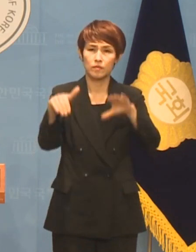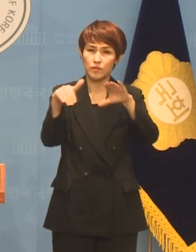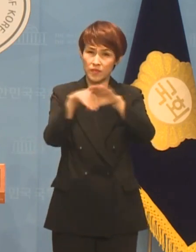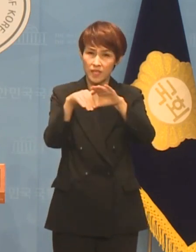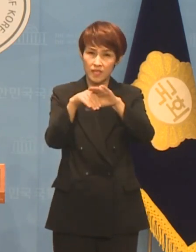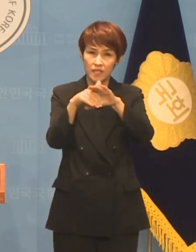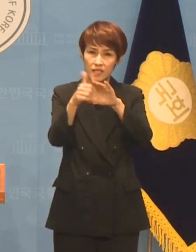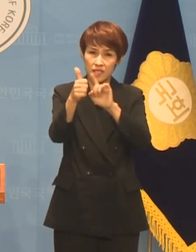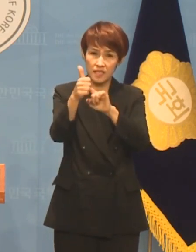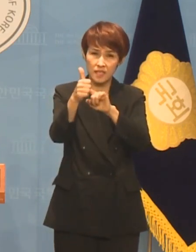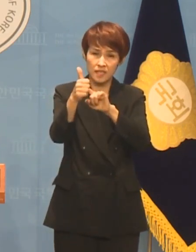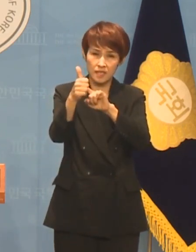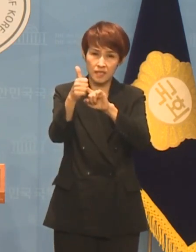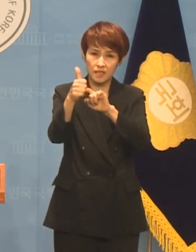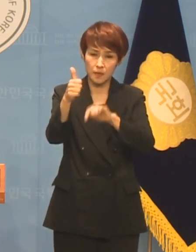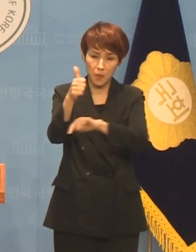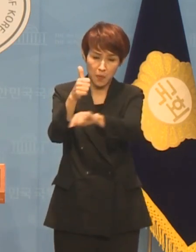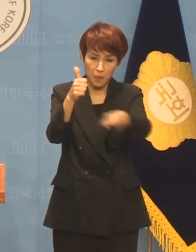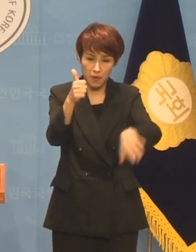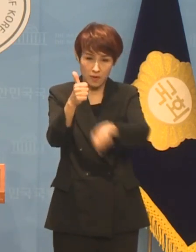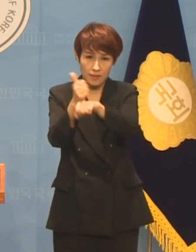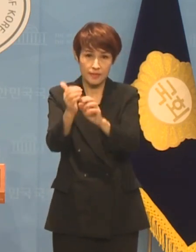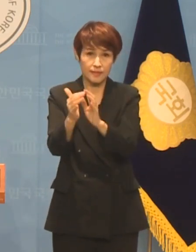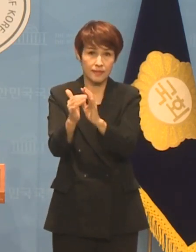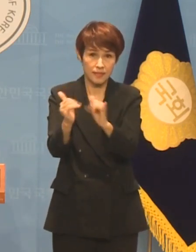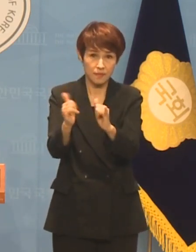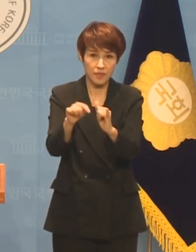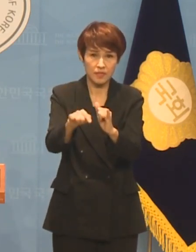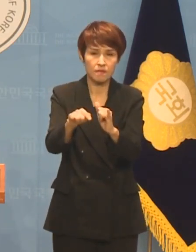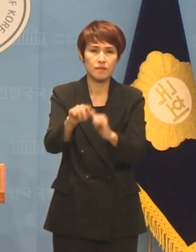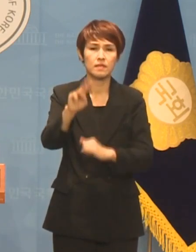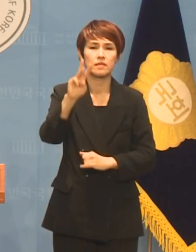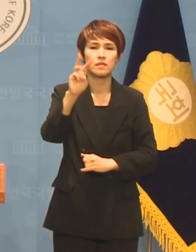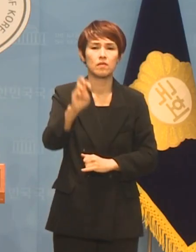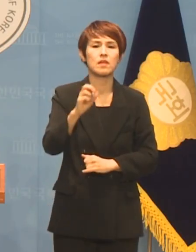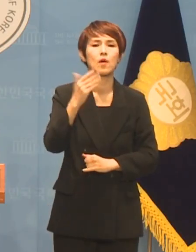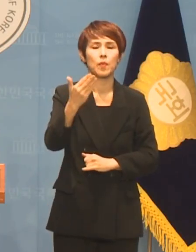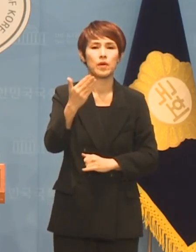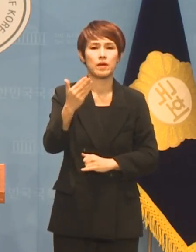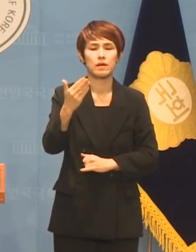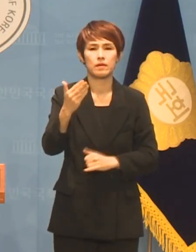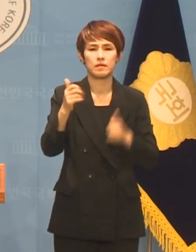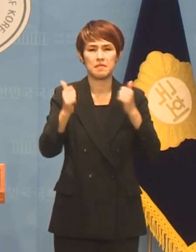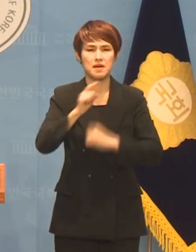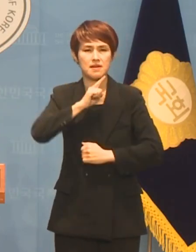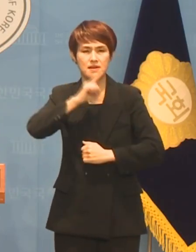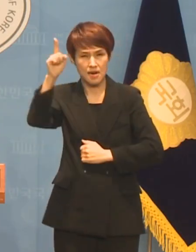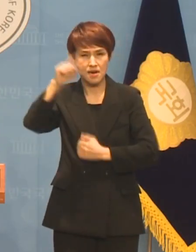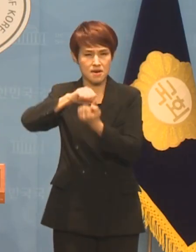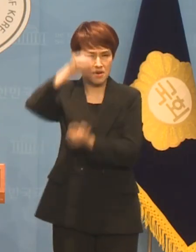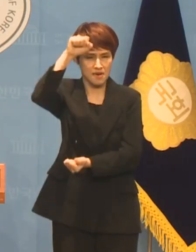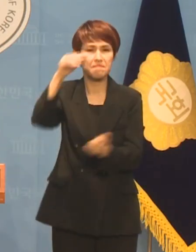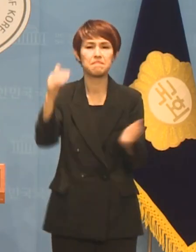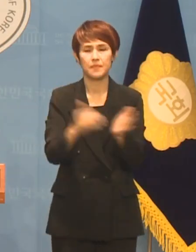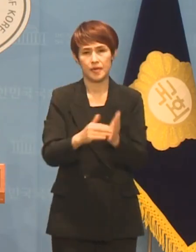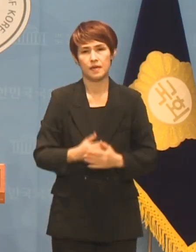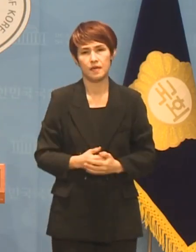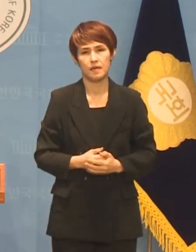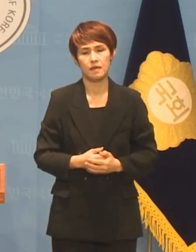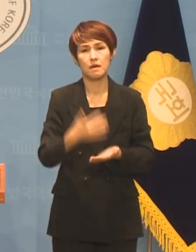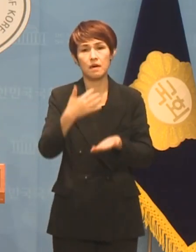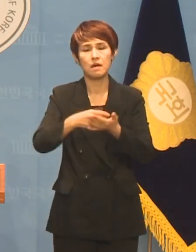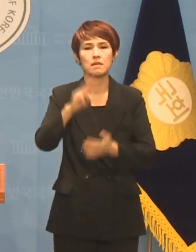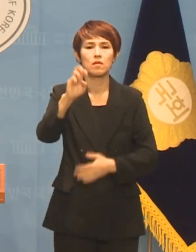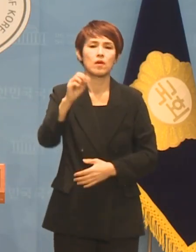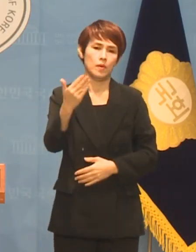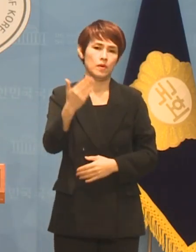문재인의 할수인들에 의해 무려 39번의 영장이 신청되었고 근거 없는